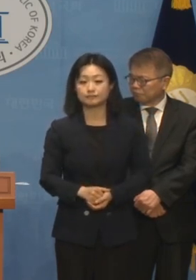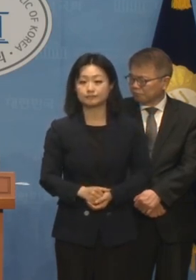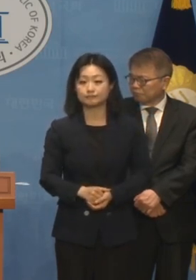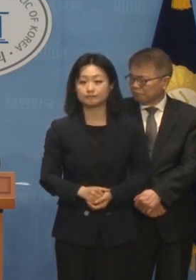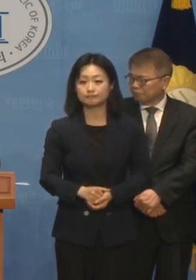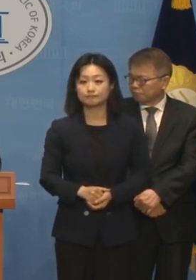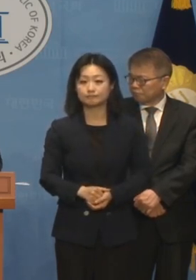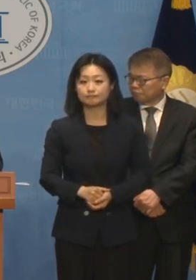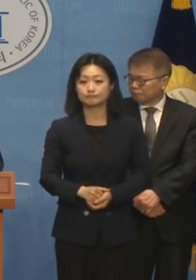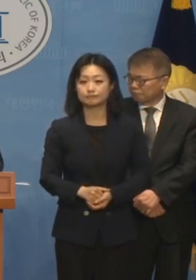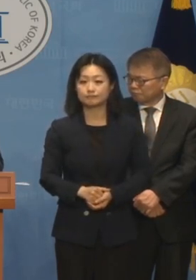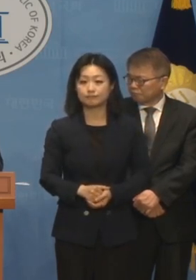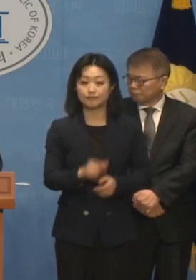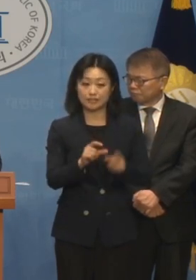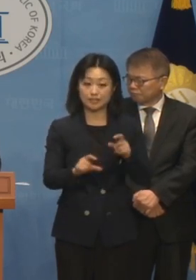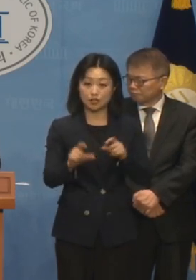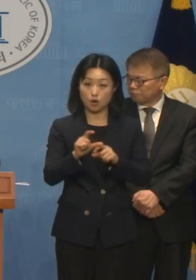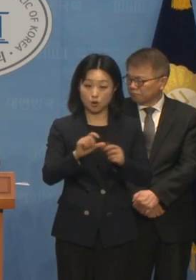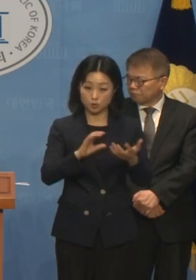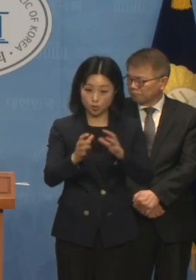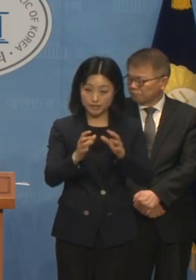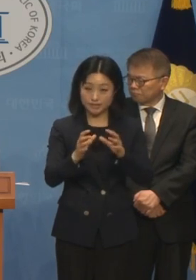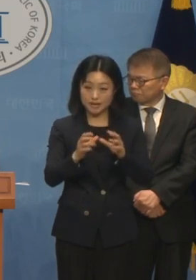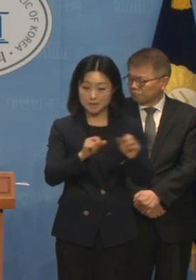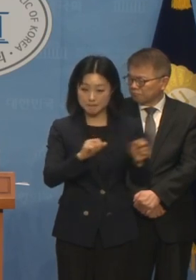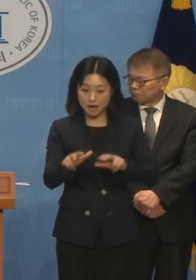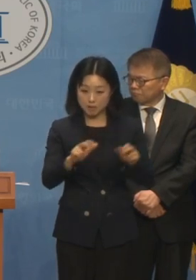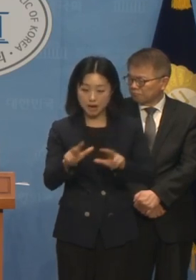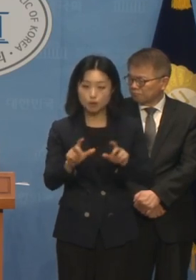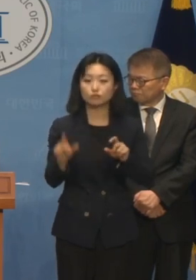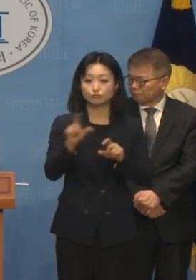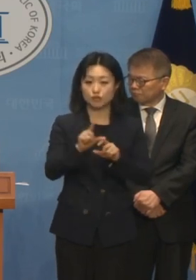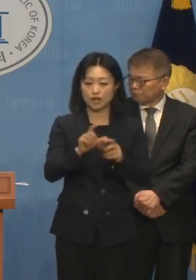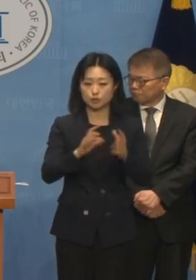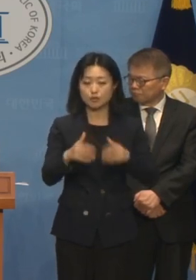더 논의를 하되 즉각 논의를 하자는 뜻입니다.